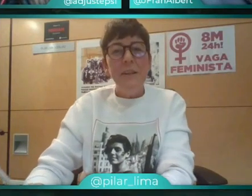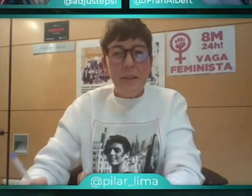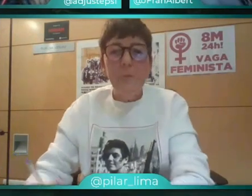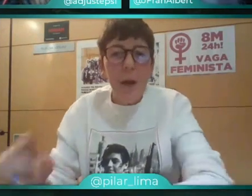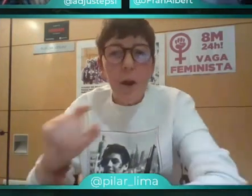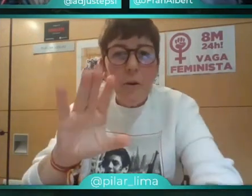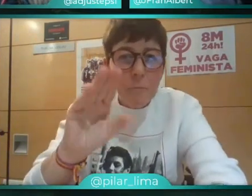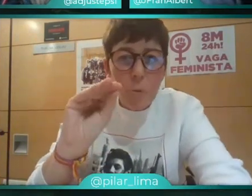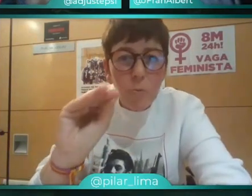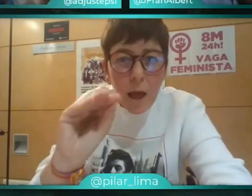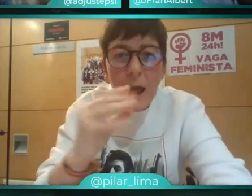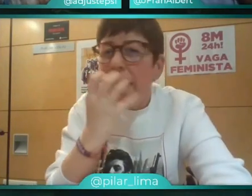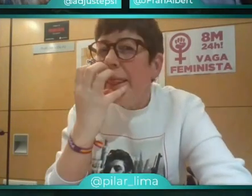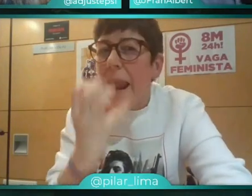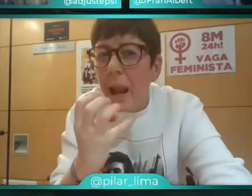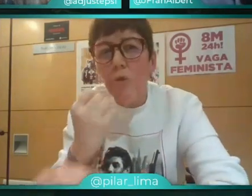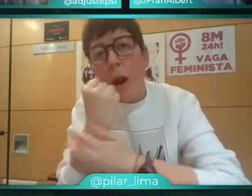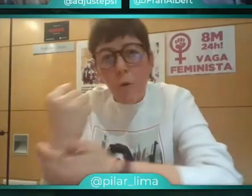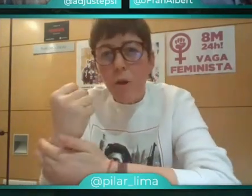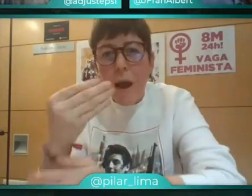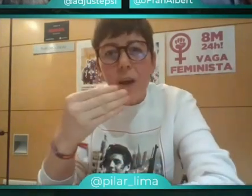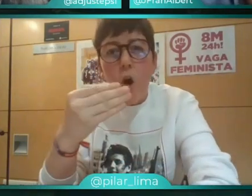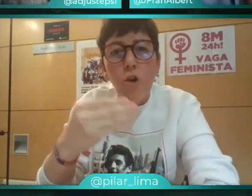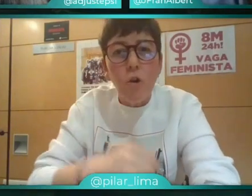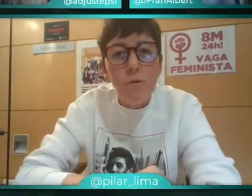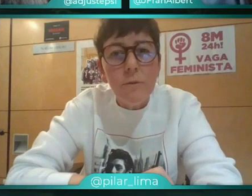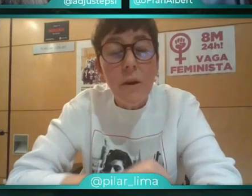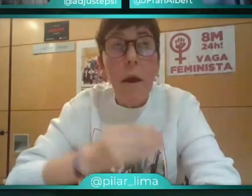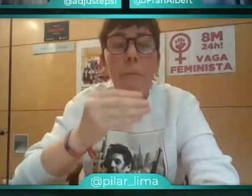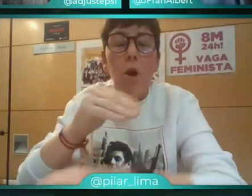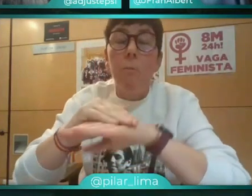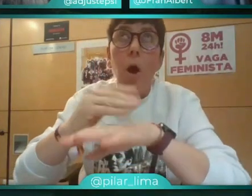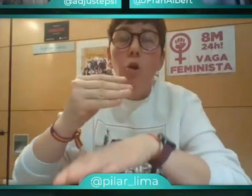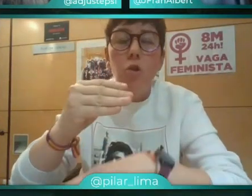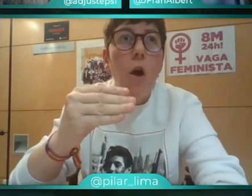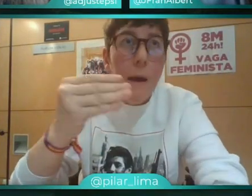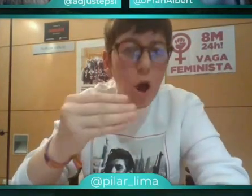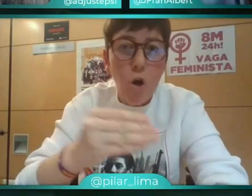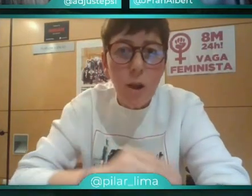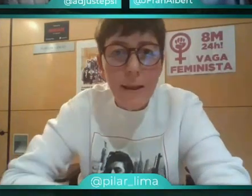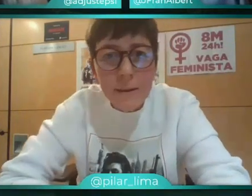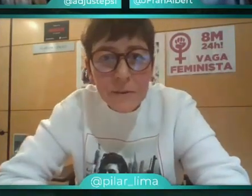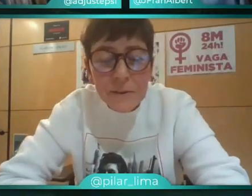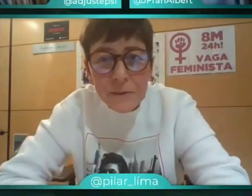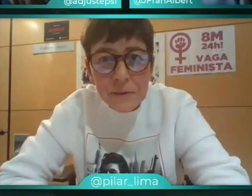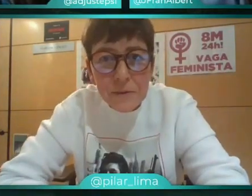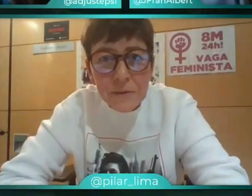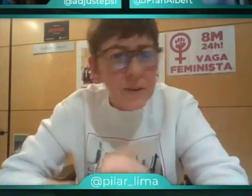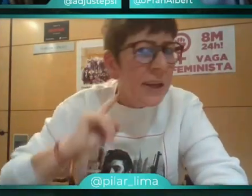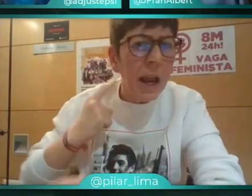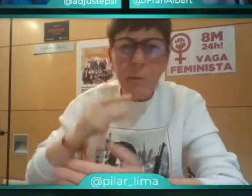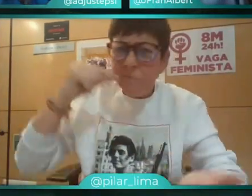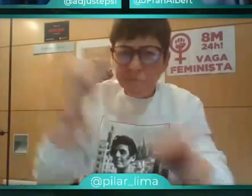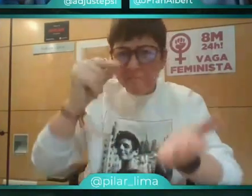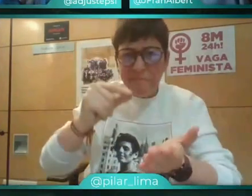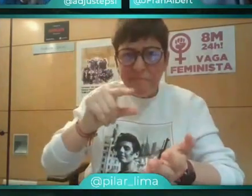Y además es una cosa pregunta por qué tardamos tanto en apoyar a begoña Por